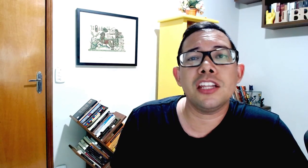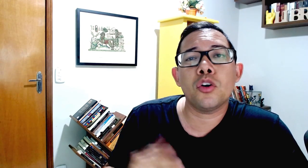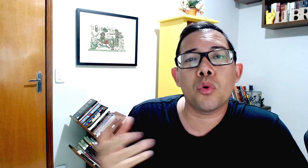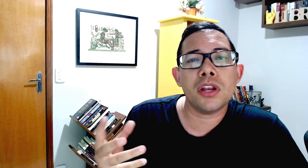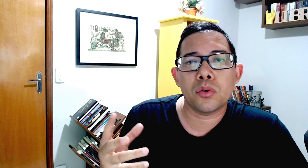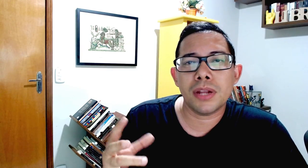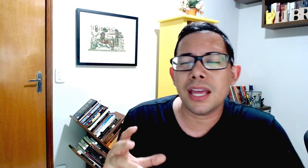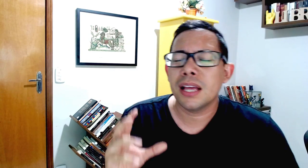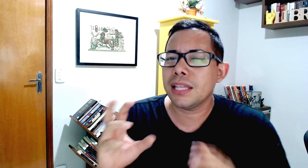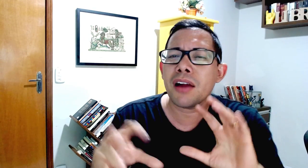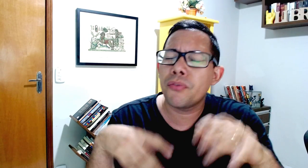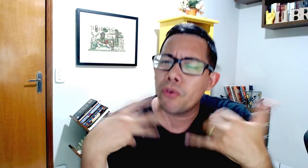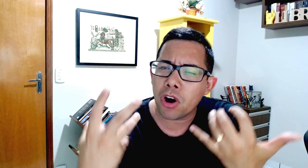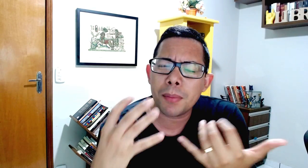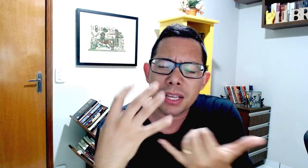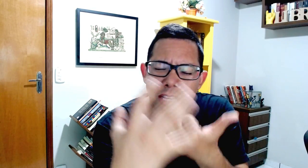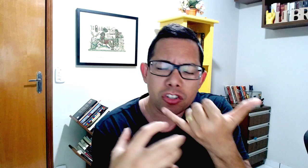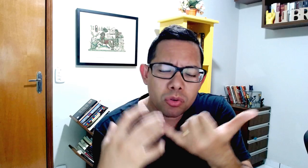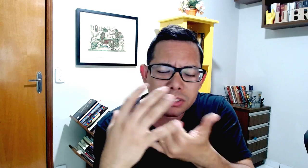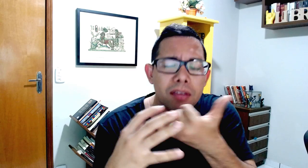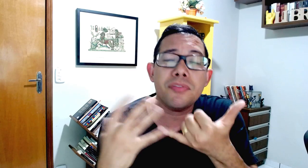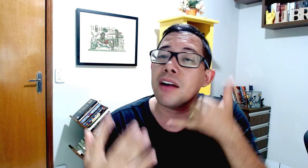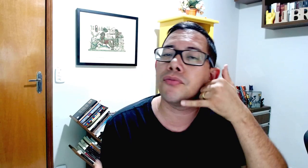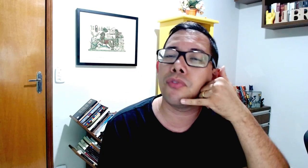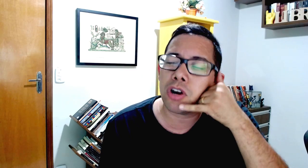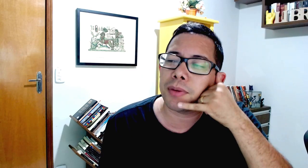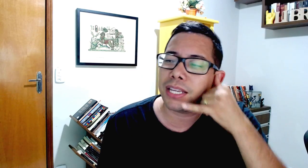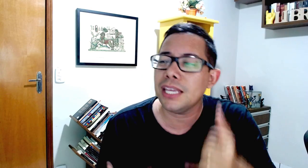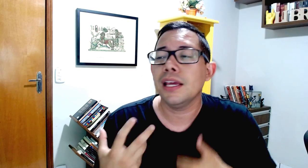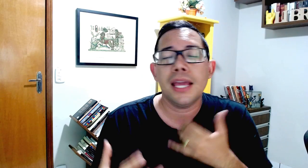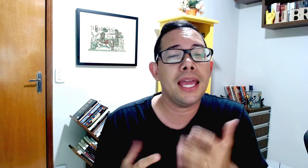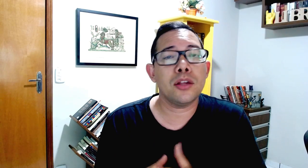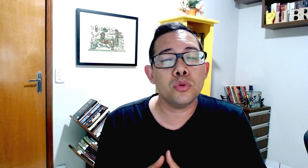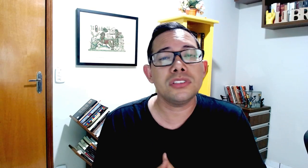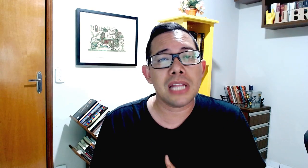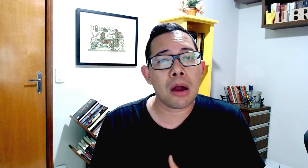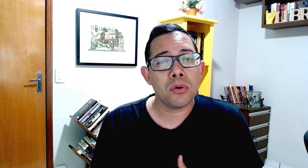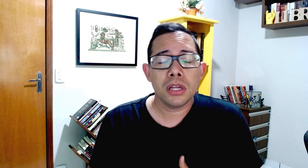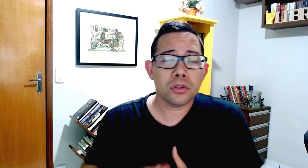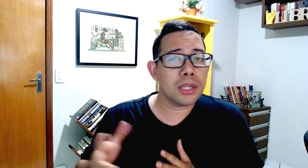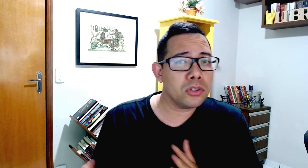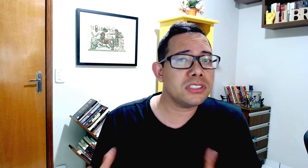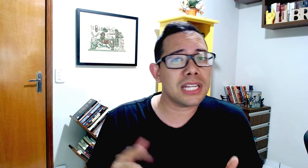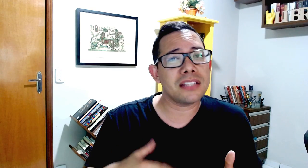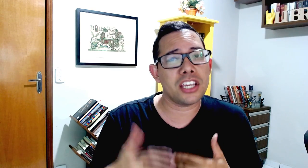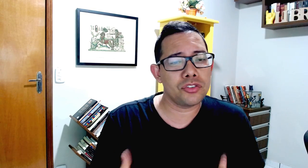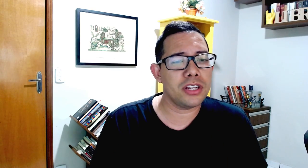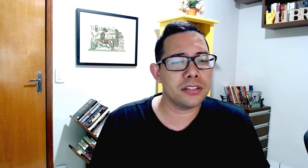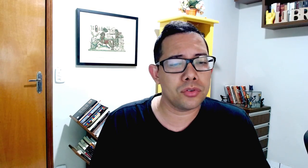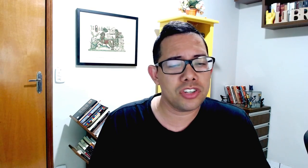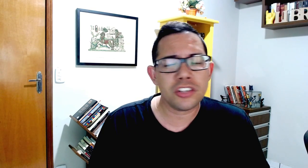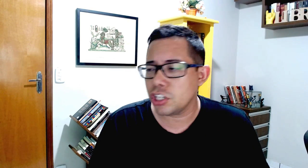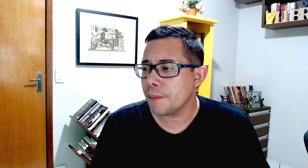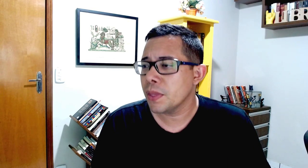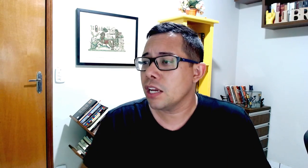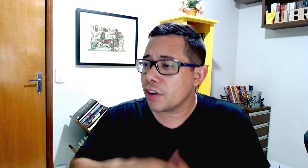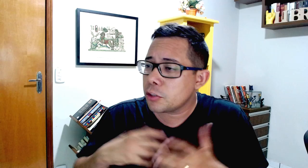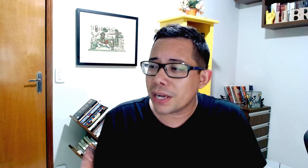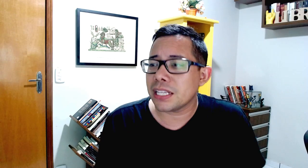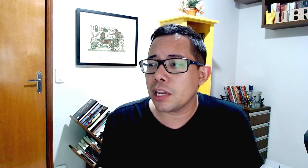considerado icônico né tem a forma EA gente consegue ver a forma aí é do sinal tô de muitos mais que a gente utiliza no dia a dia que faz